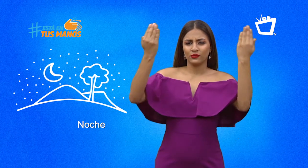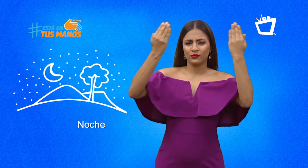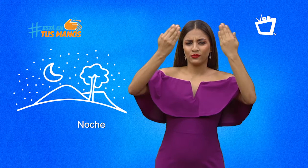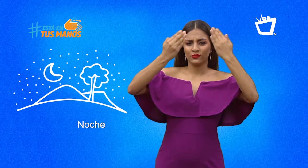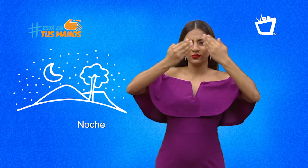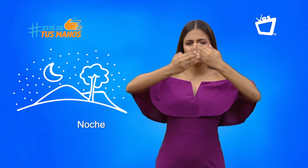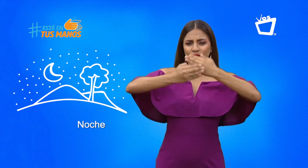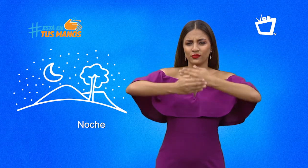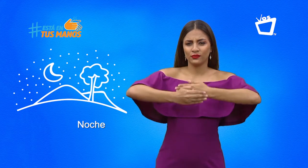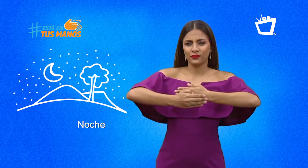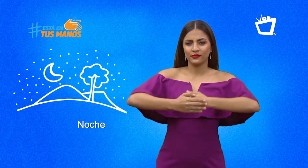noche